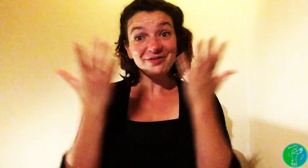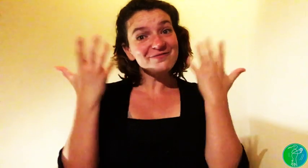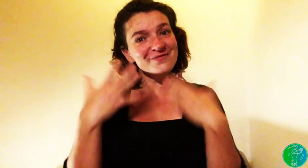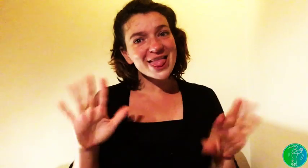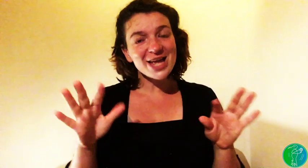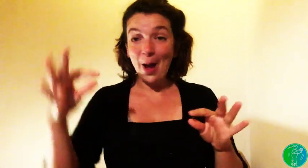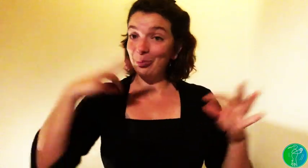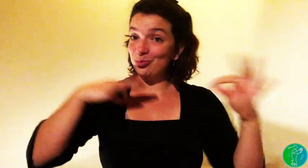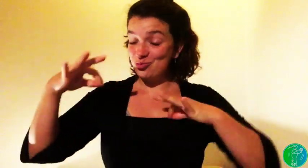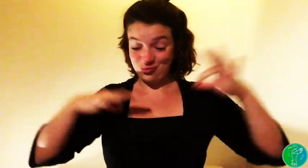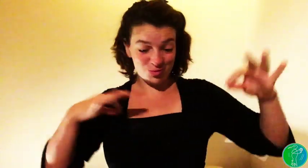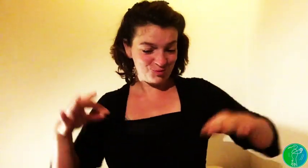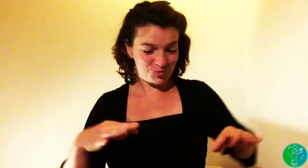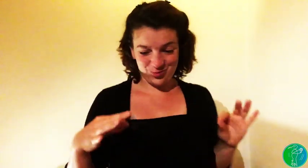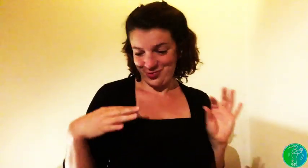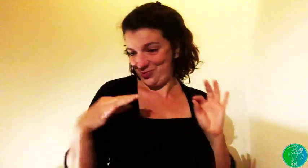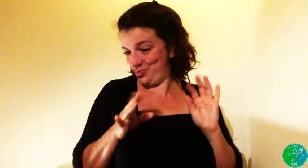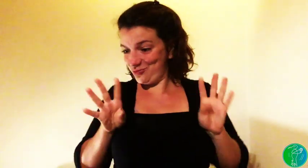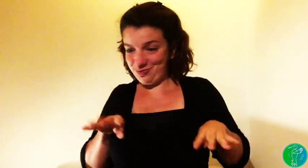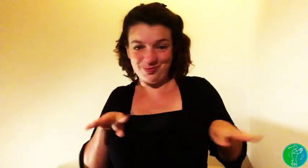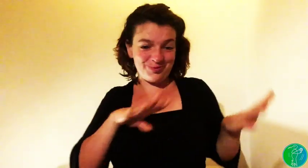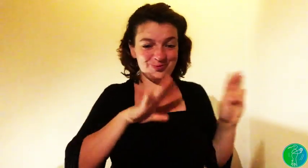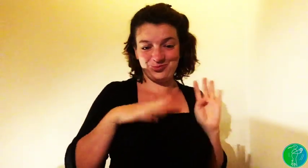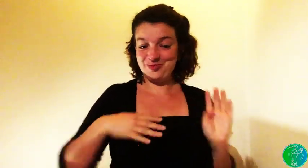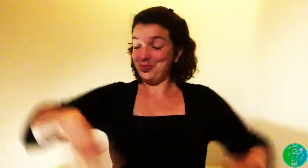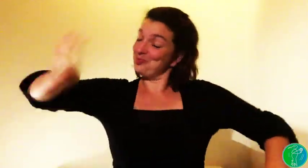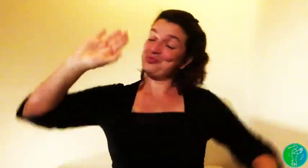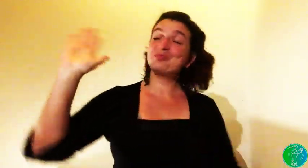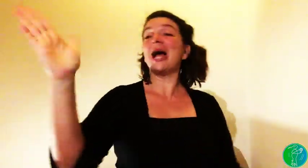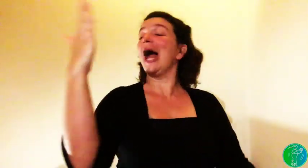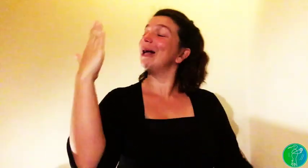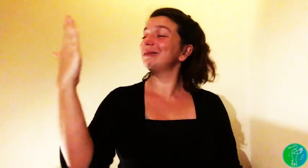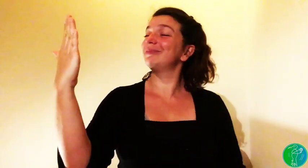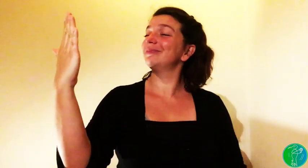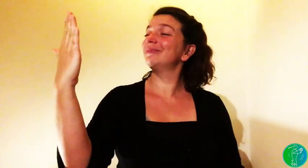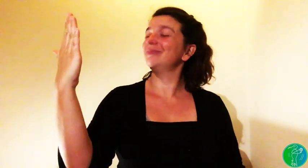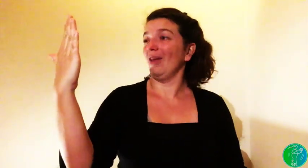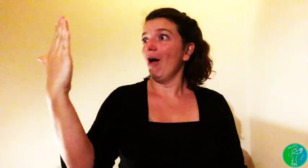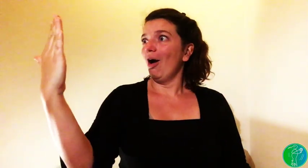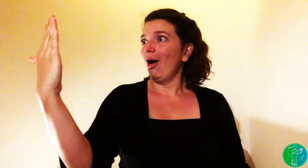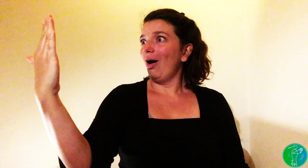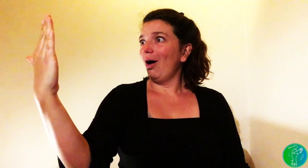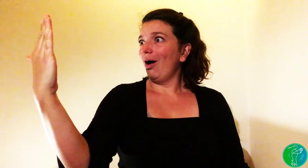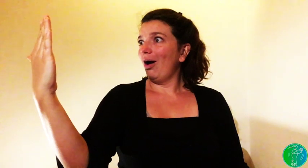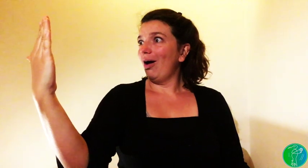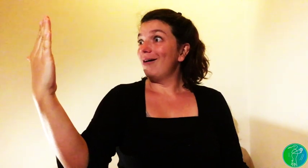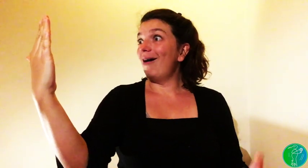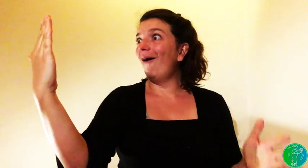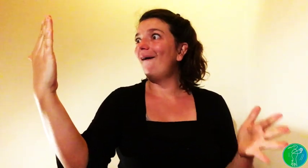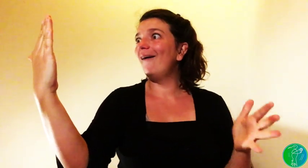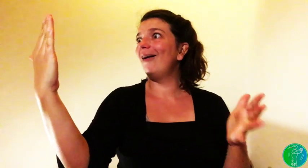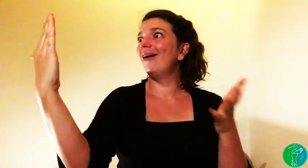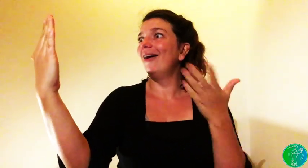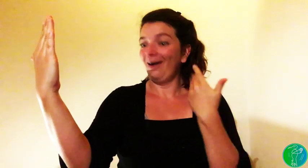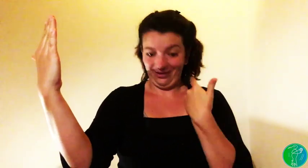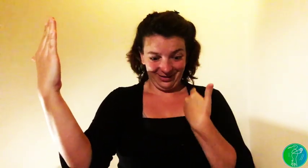Quand il fut paré des plumes du paon, il se regarda dans son miroir et s'exclama «